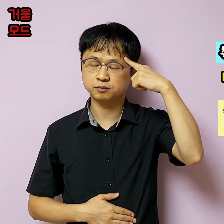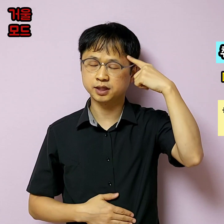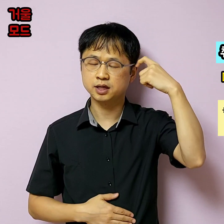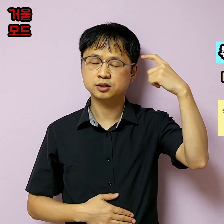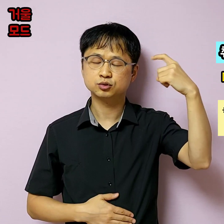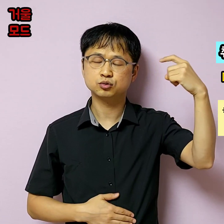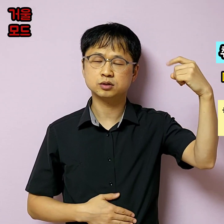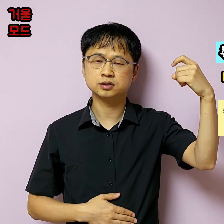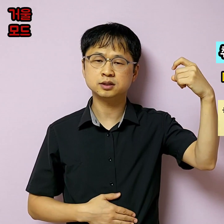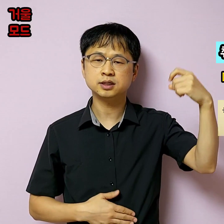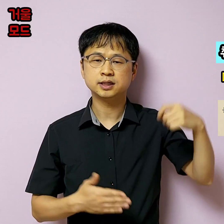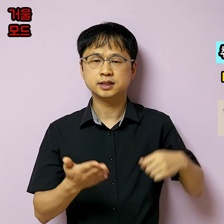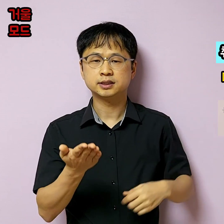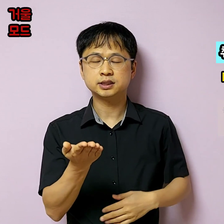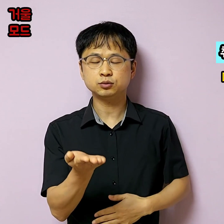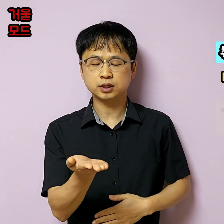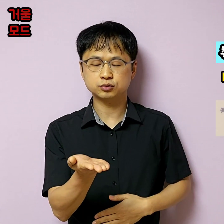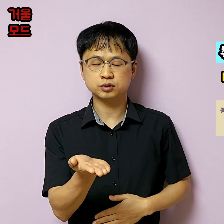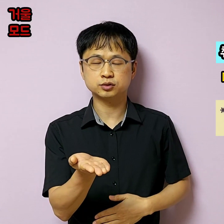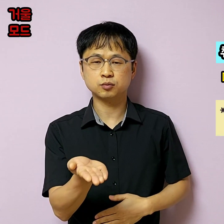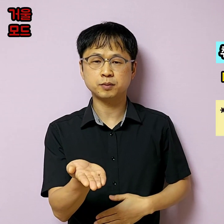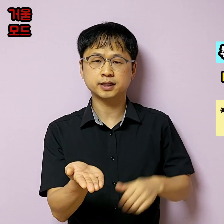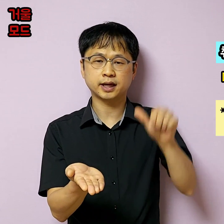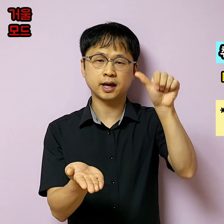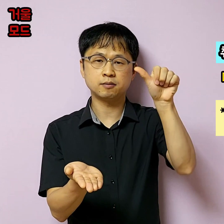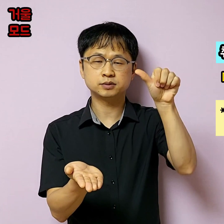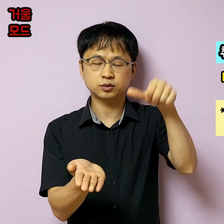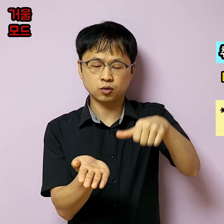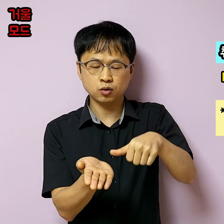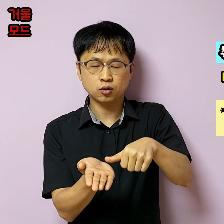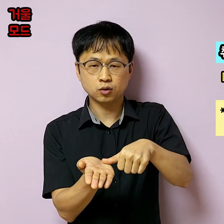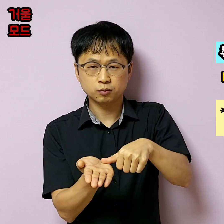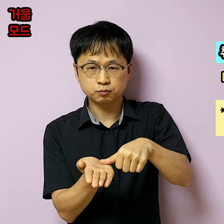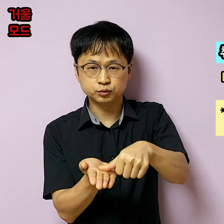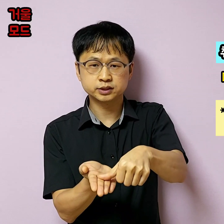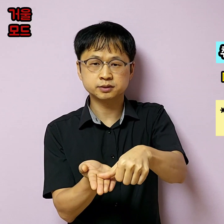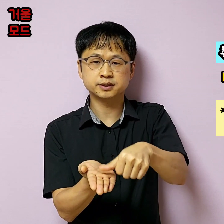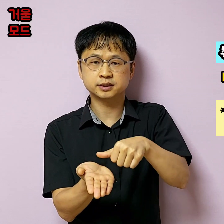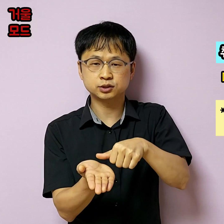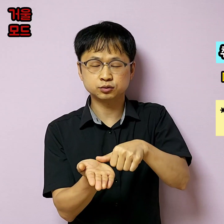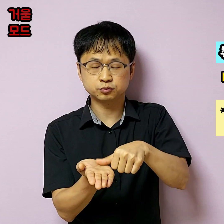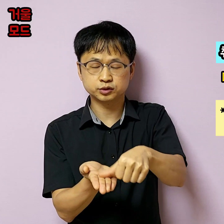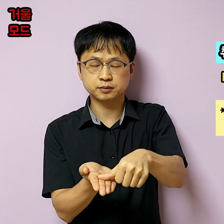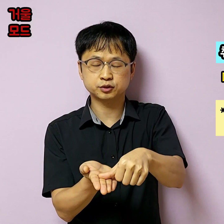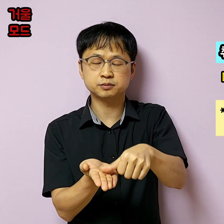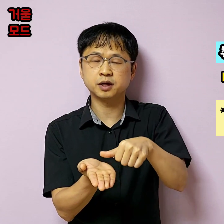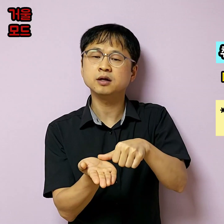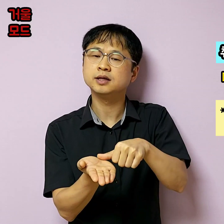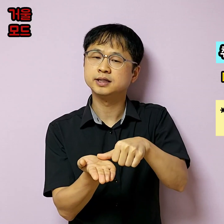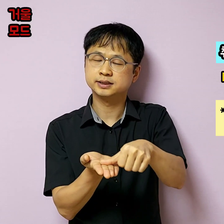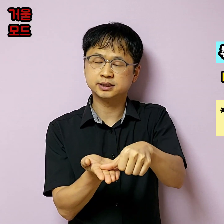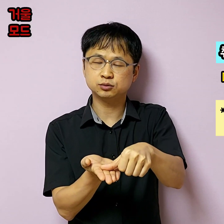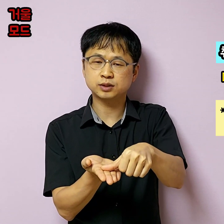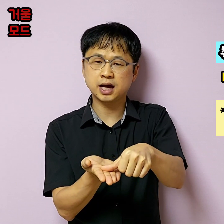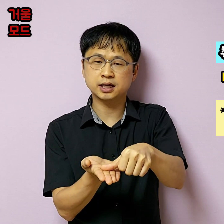수어입니다. 추억을 지우다 수어는 손바닥에 엄지로 문지르면서 지우는 모습 해주시면 지우다 라는